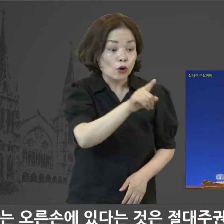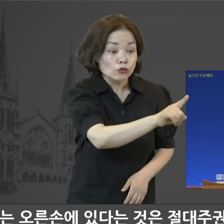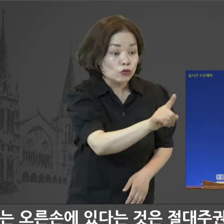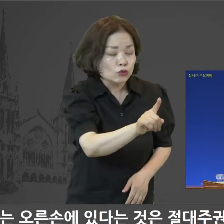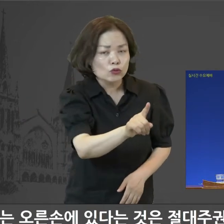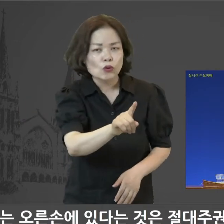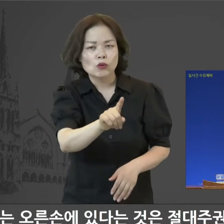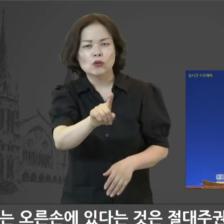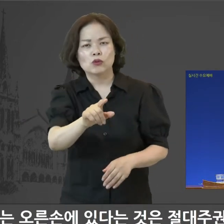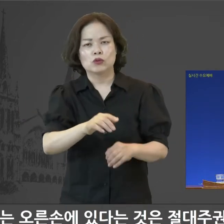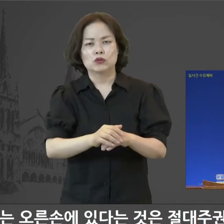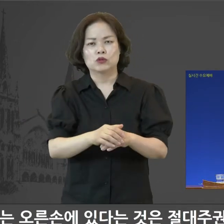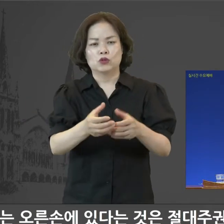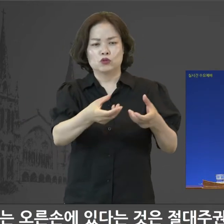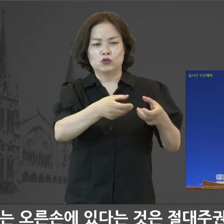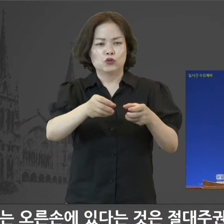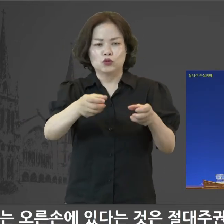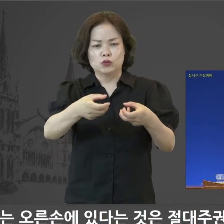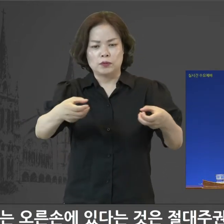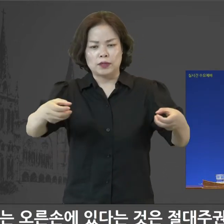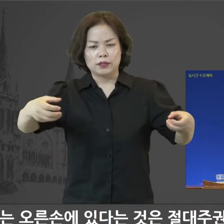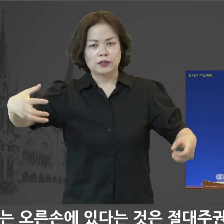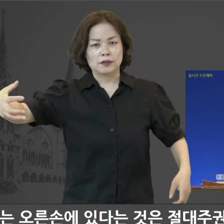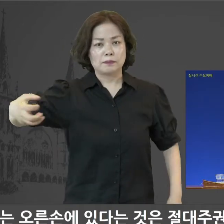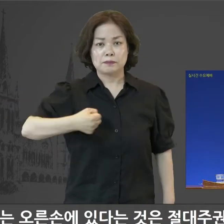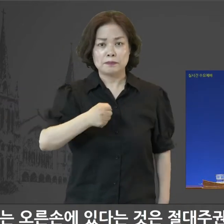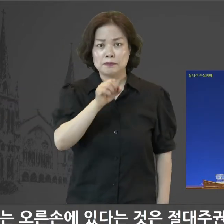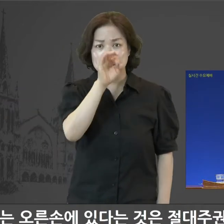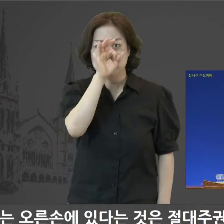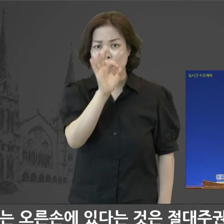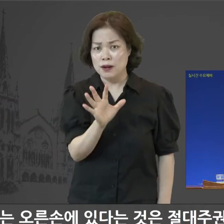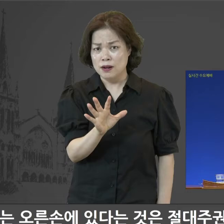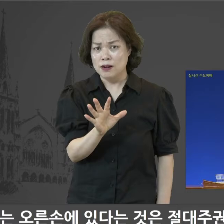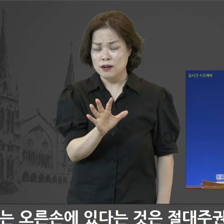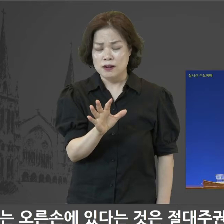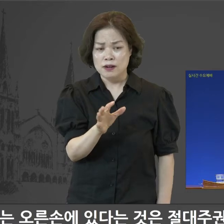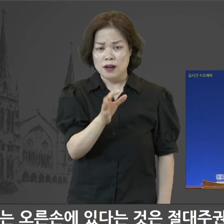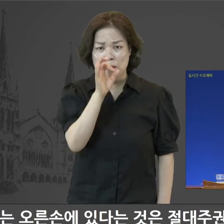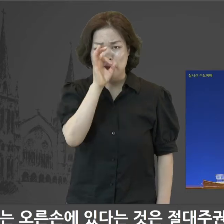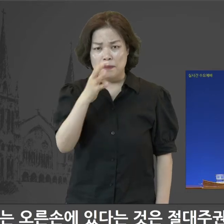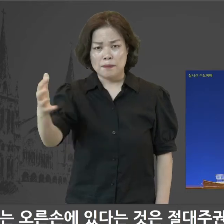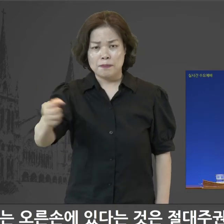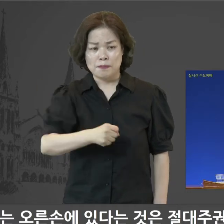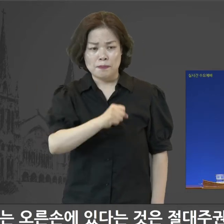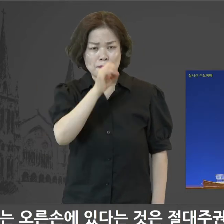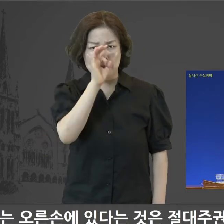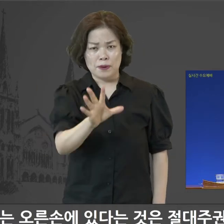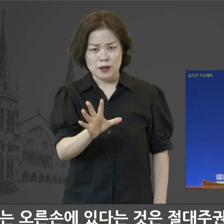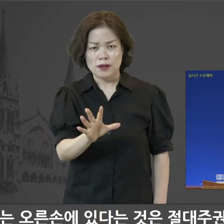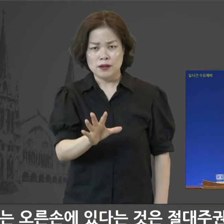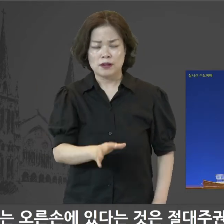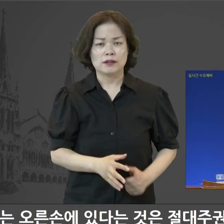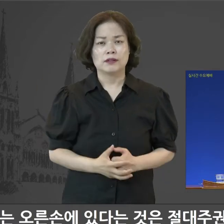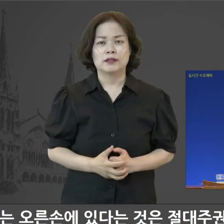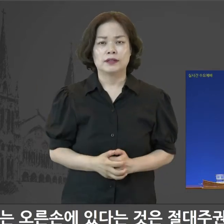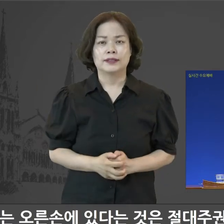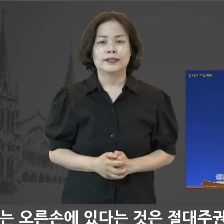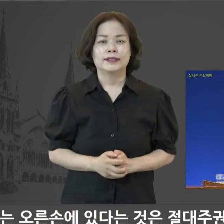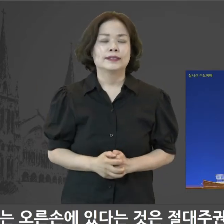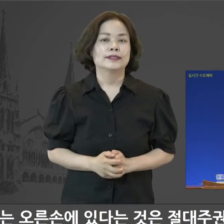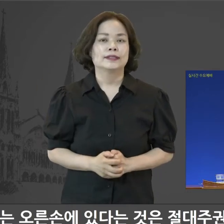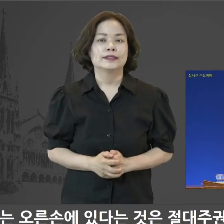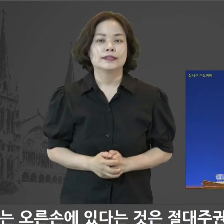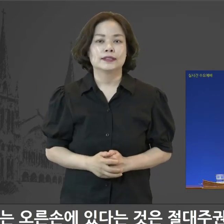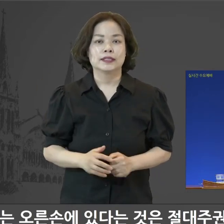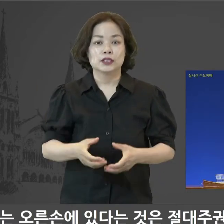이 두루마리를 취할 수 없다라는, 가져갈 수 없다라는 의미가 됩니다.